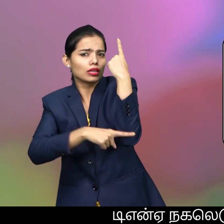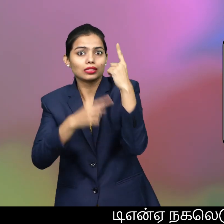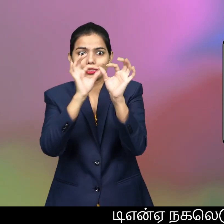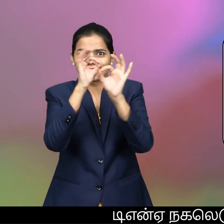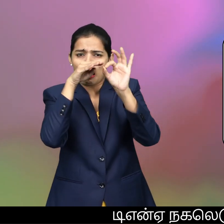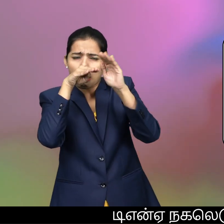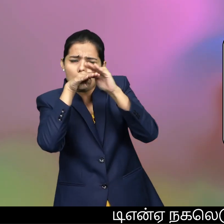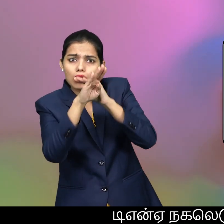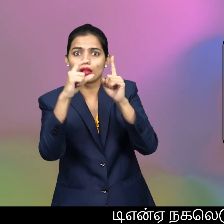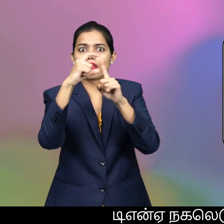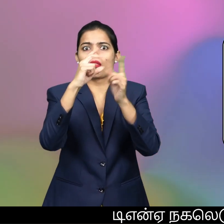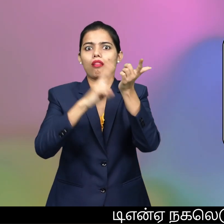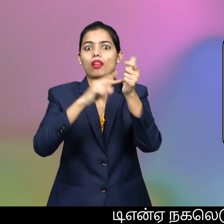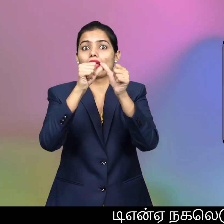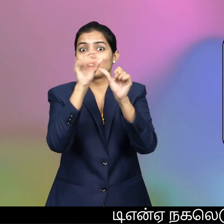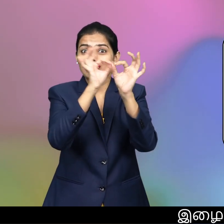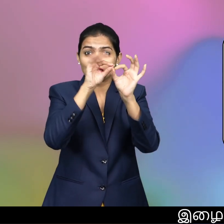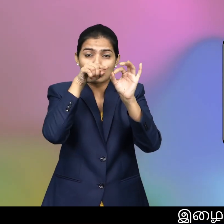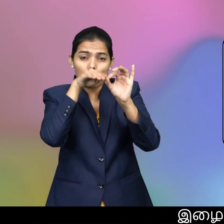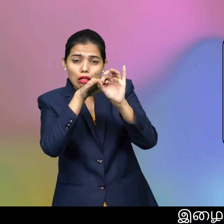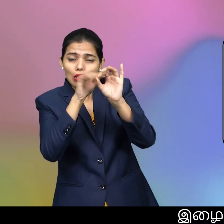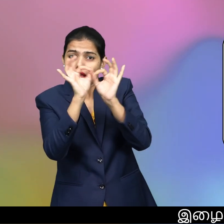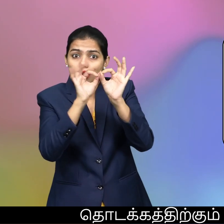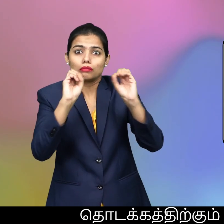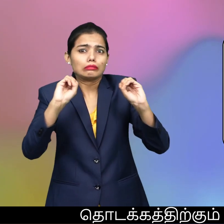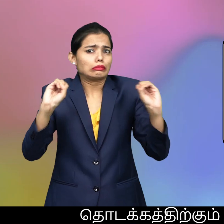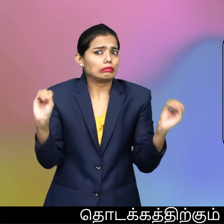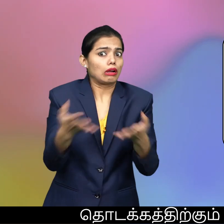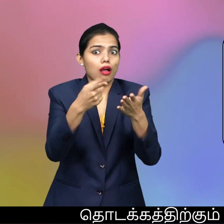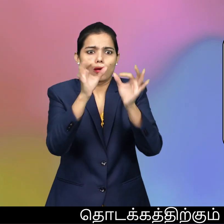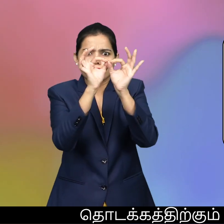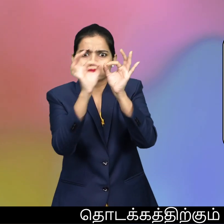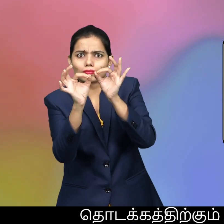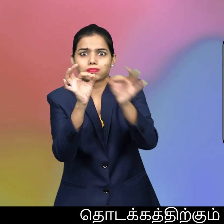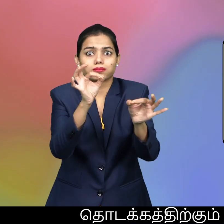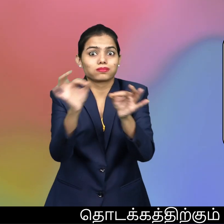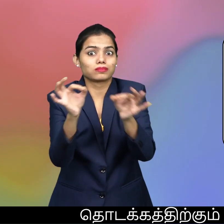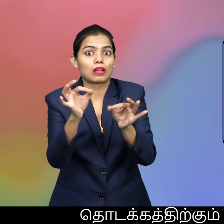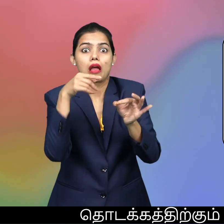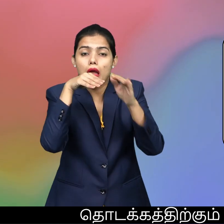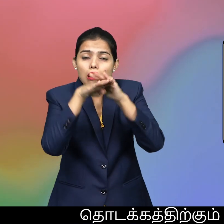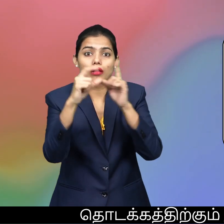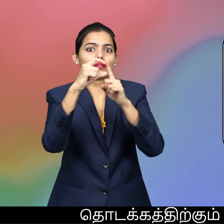DNA நகலெடுப்பின் முடிவிற்கும் இழையுறு பிரிவு தொடக்கத்திற்கும் இடைப்பட்ட நேரமாகும்.